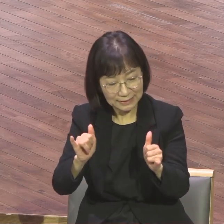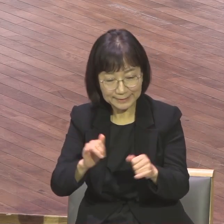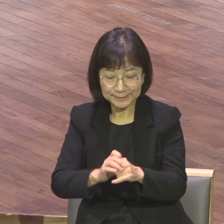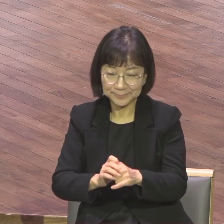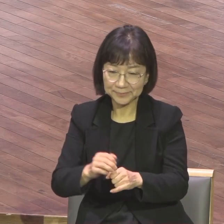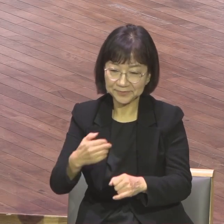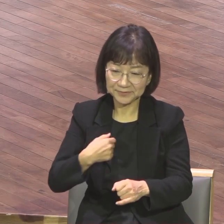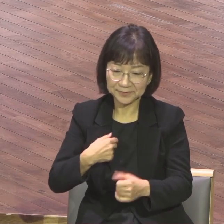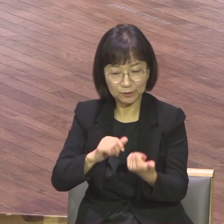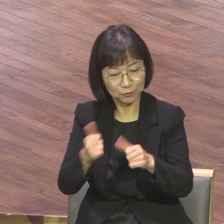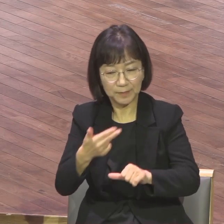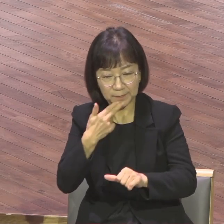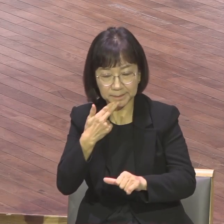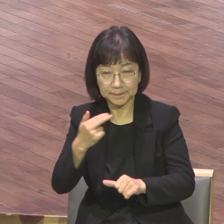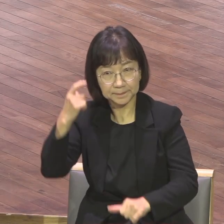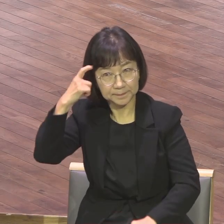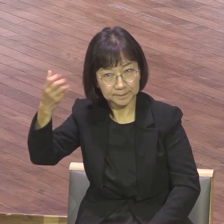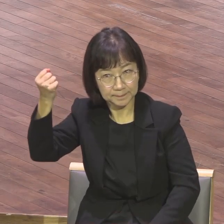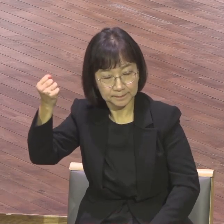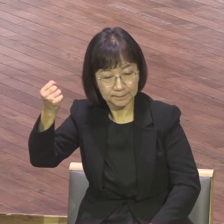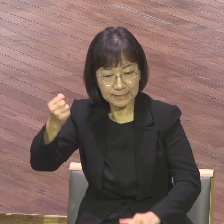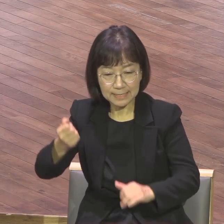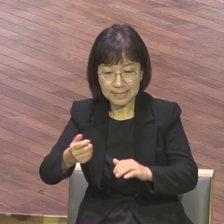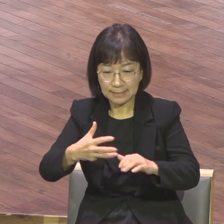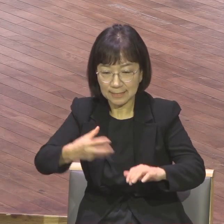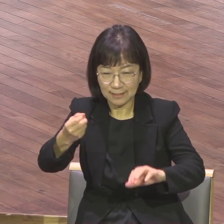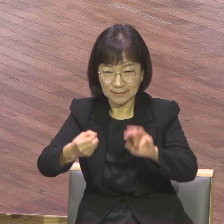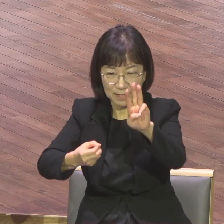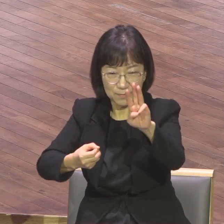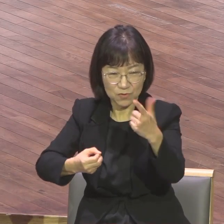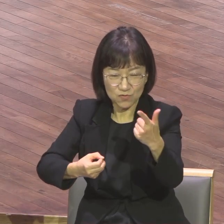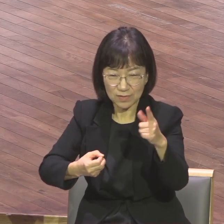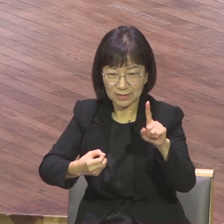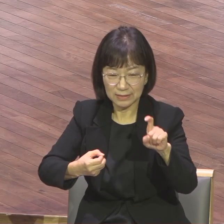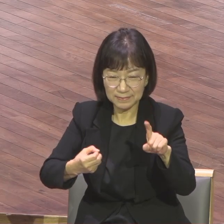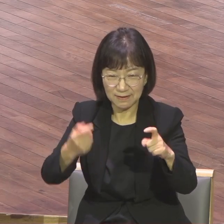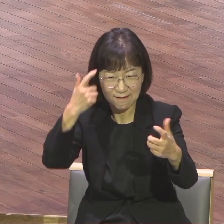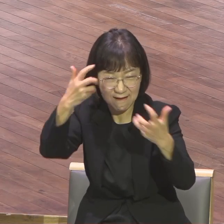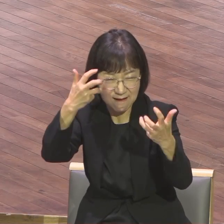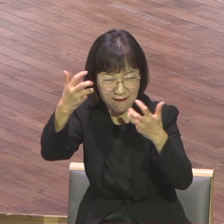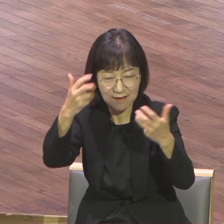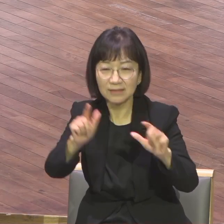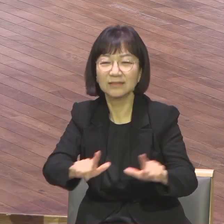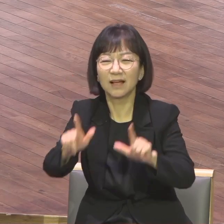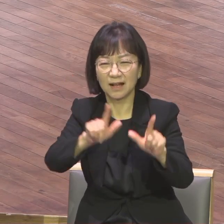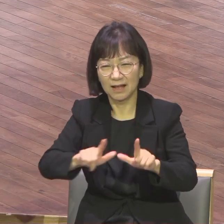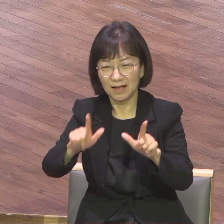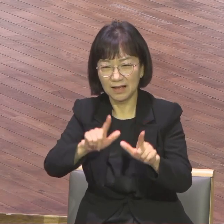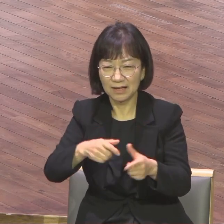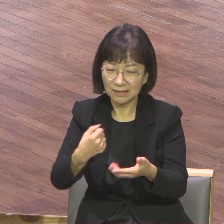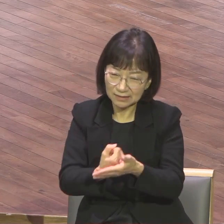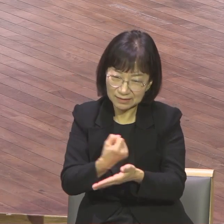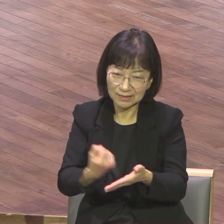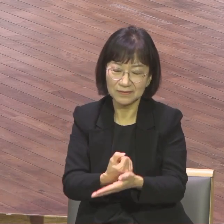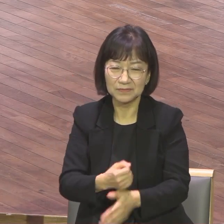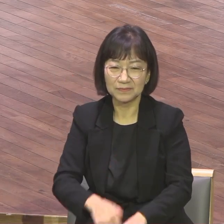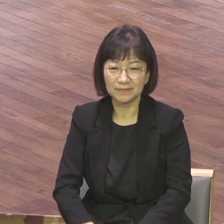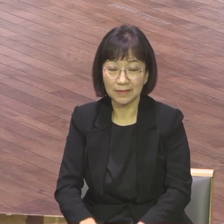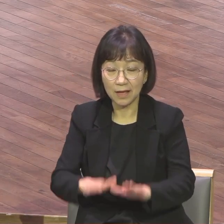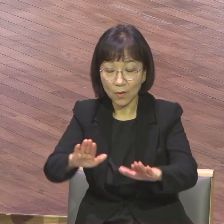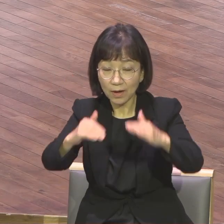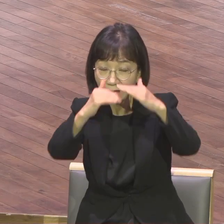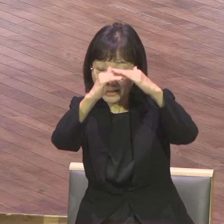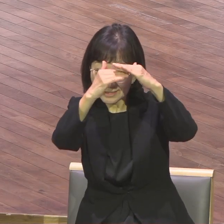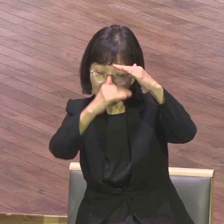죽을 것 같이 그렇게 세상 사람들은 살아가고 있습니다. 오늘 본문에 보면